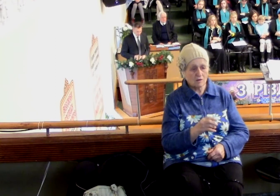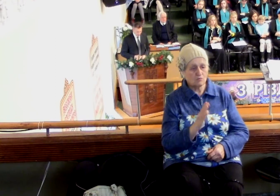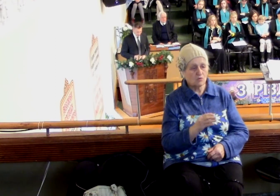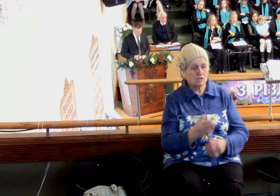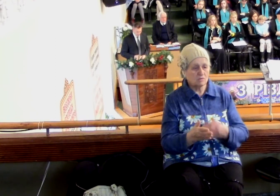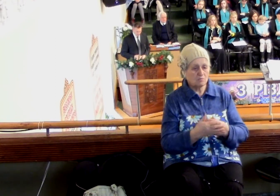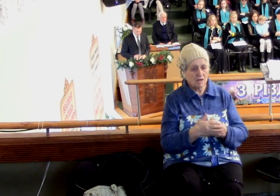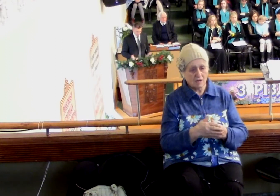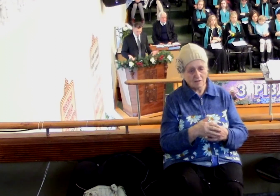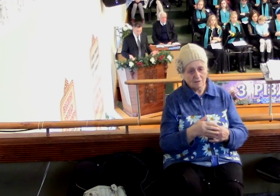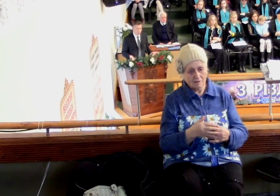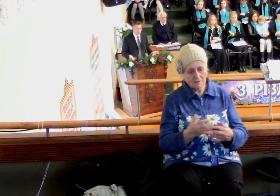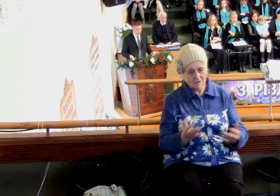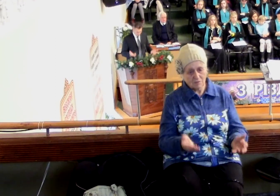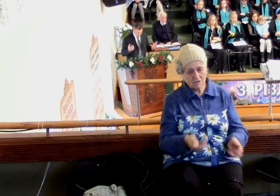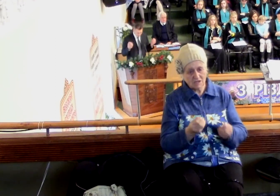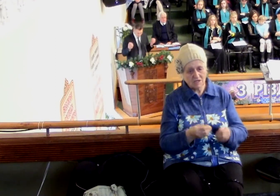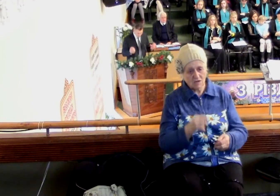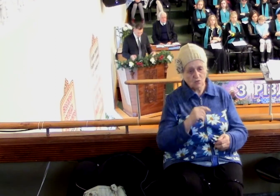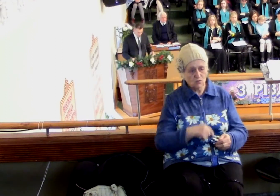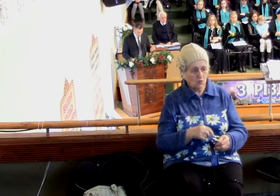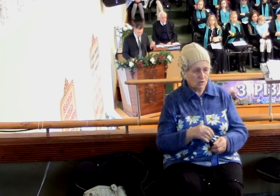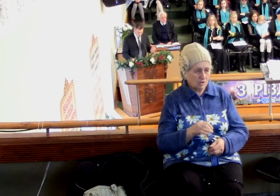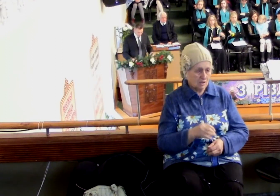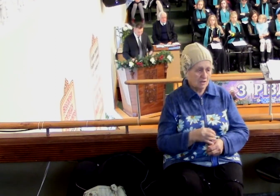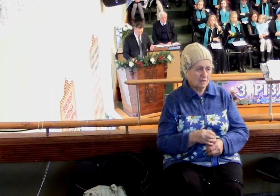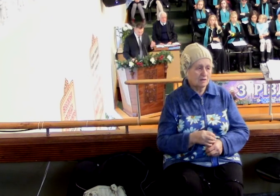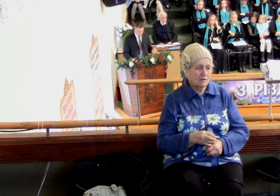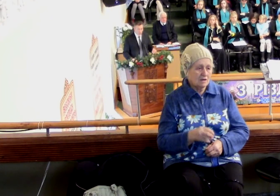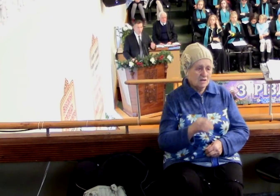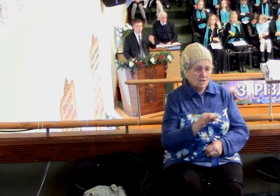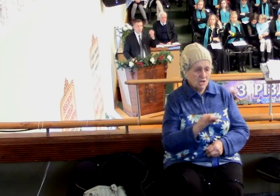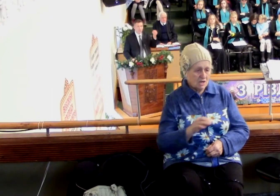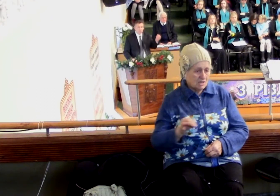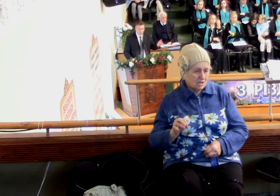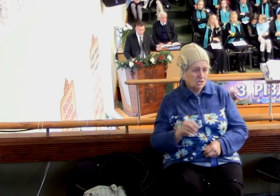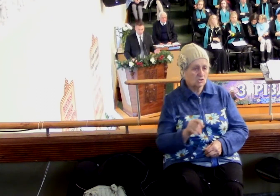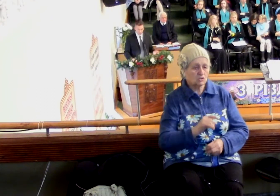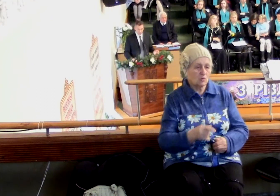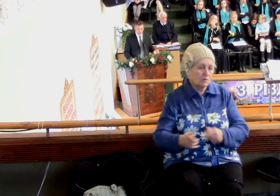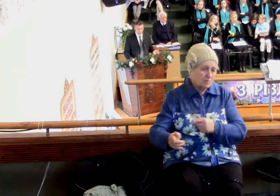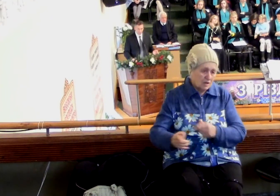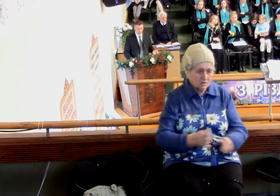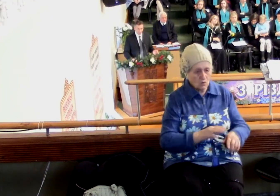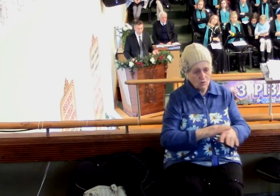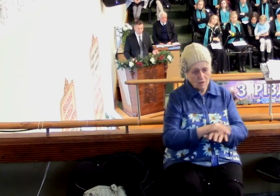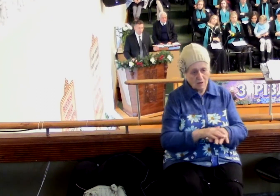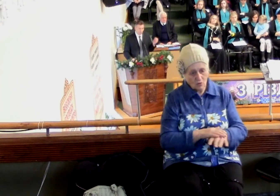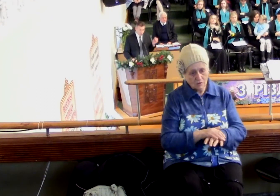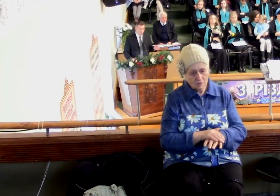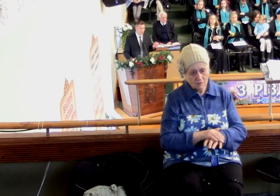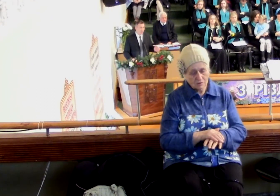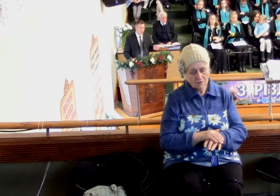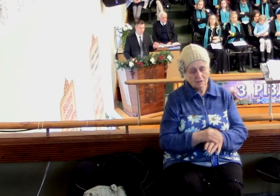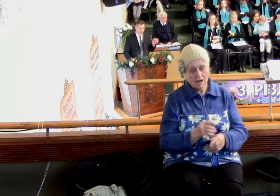силе Илии». Для чего? Чтобы представить Господу народ приготовленный. Это